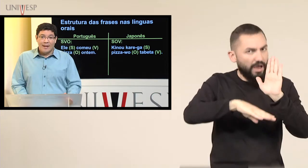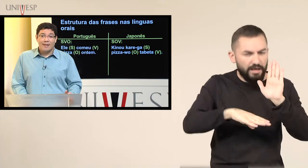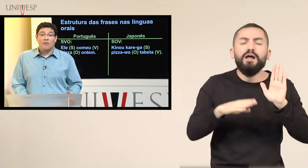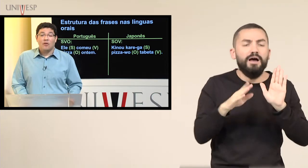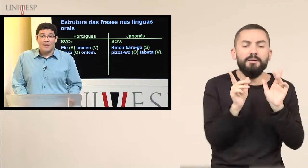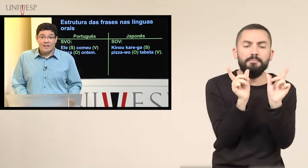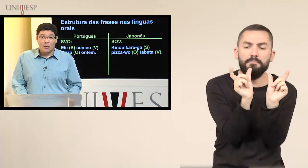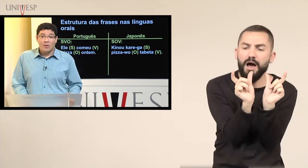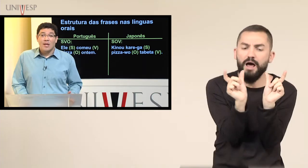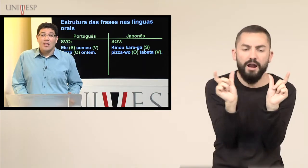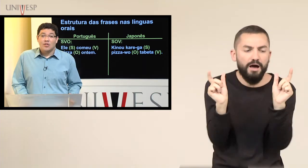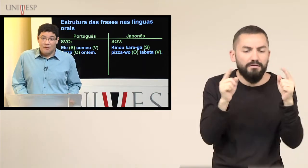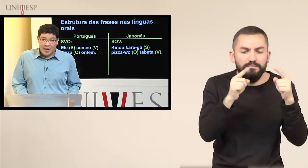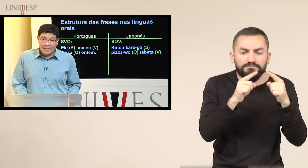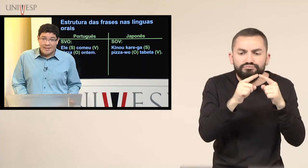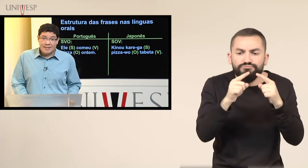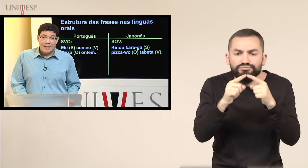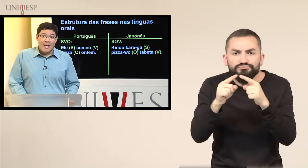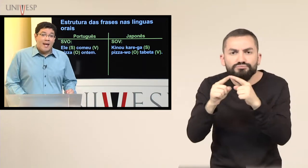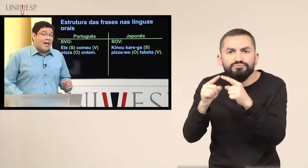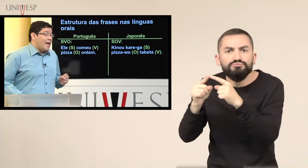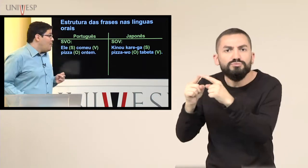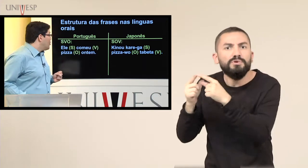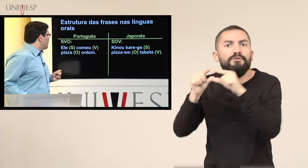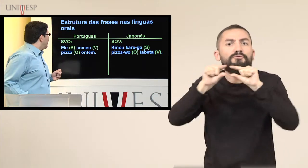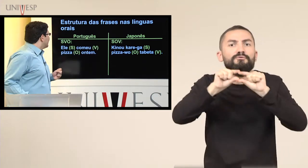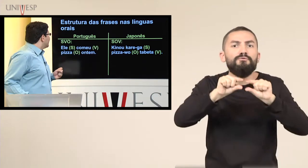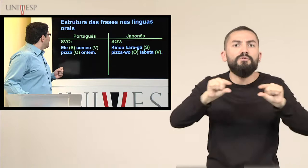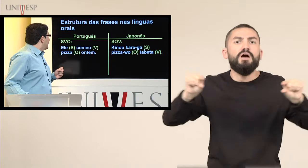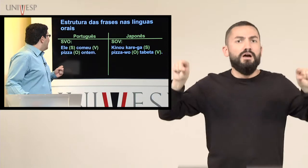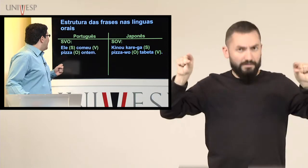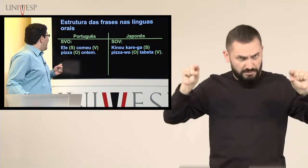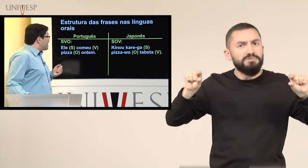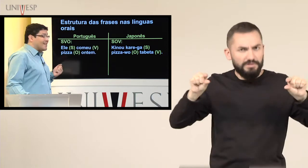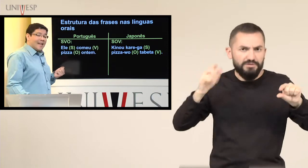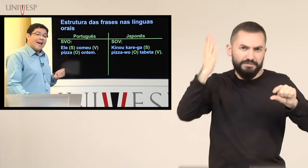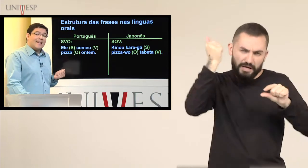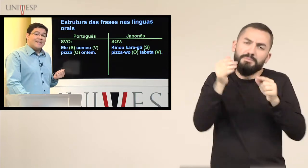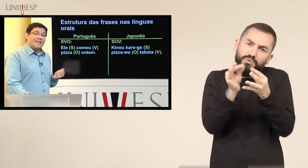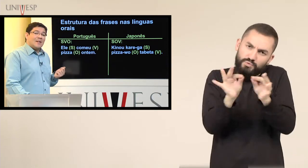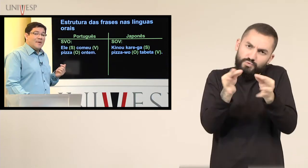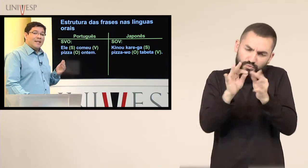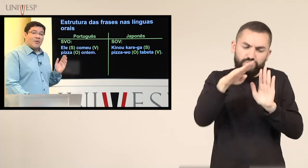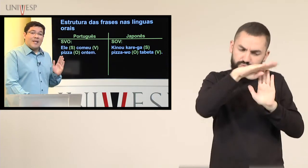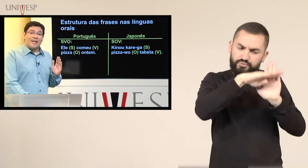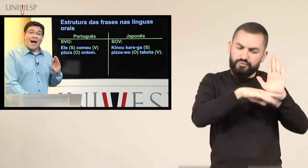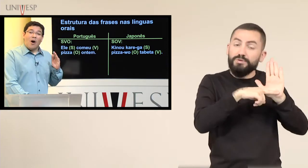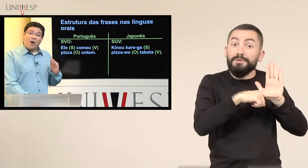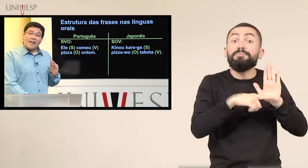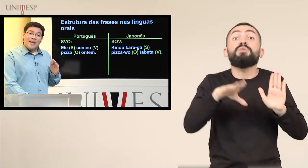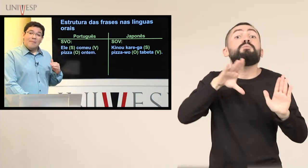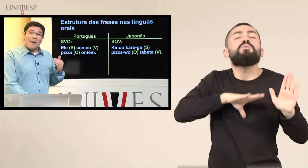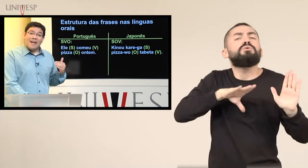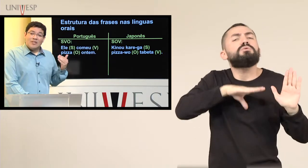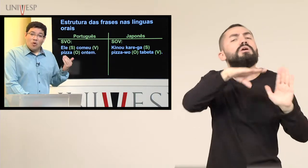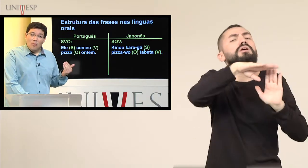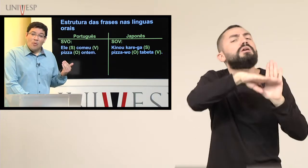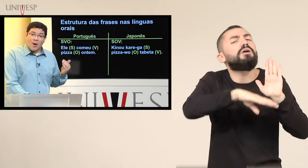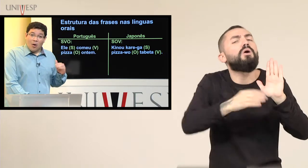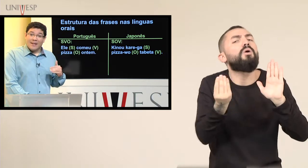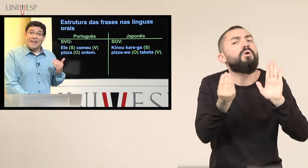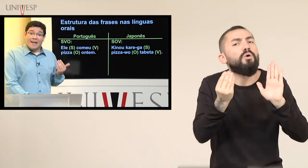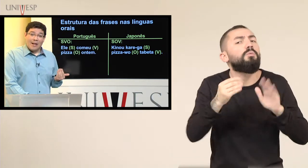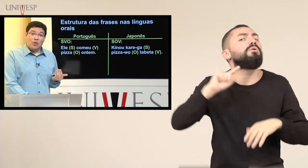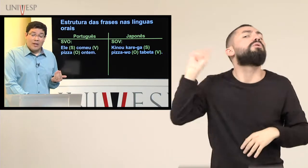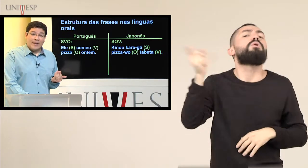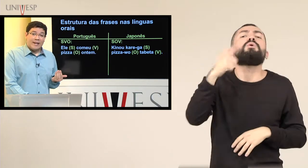combinar na formação de frases. Em português, essas regras determinam que a ordem mais comum,